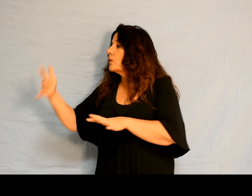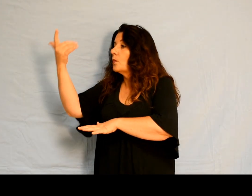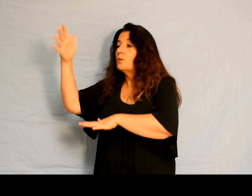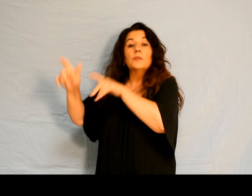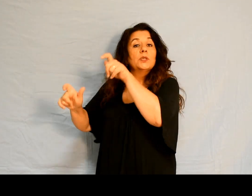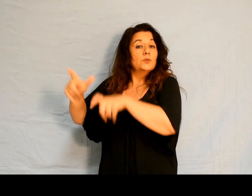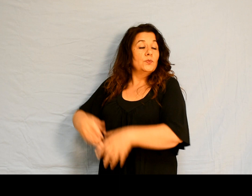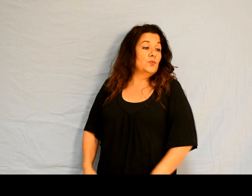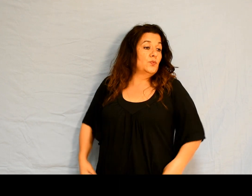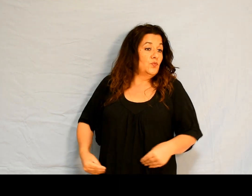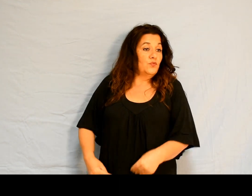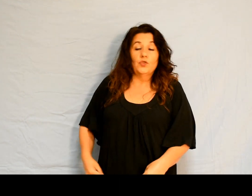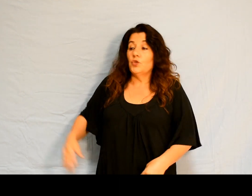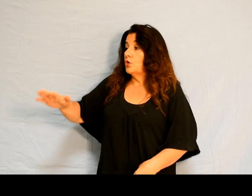faire.